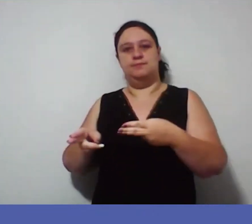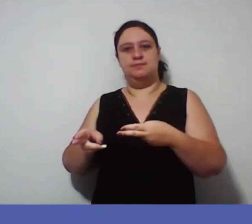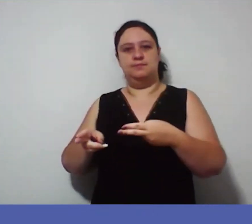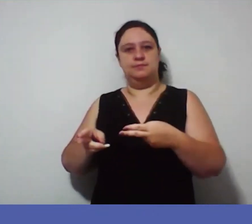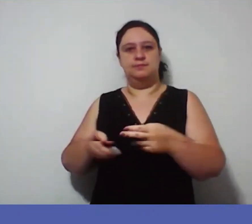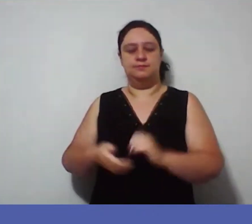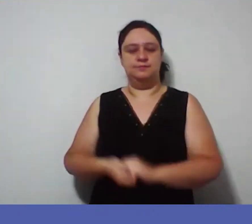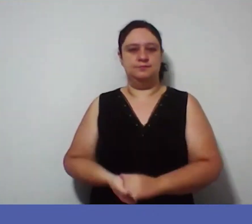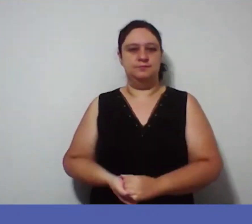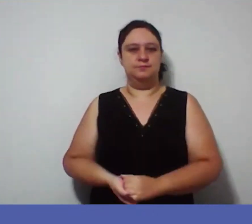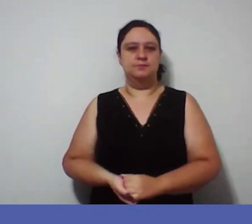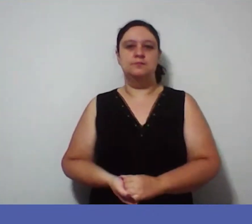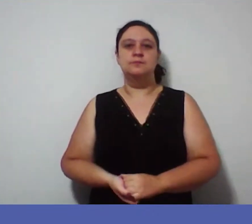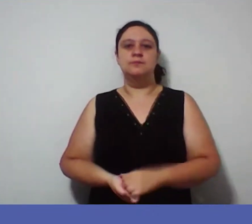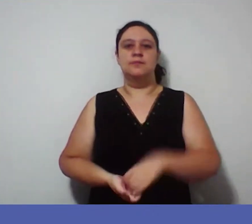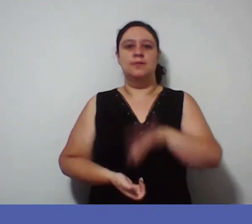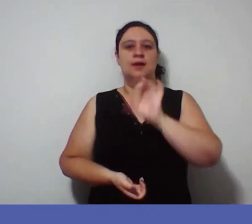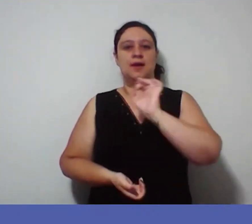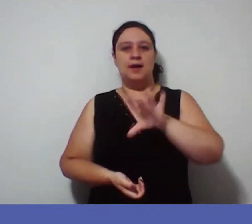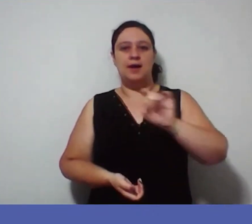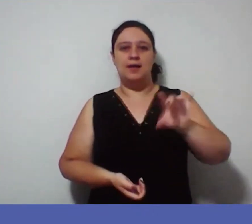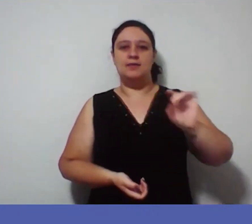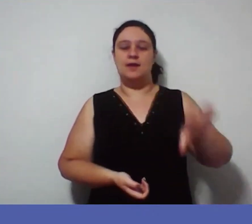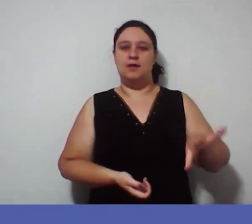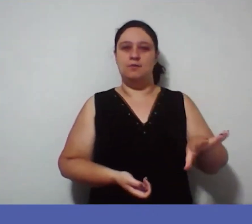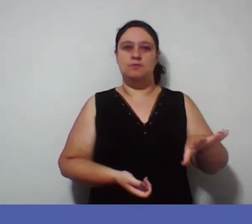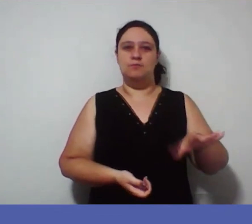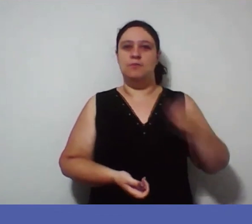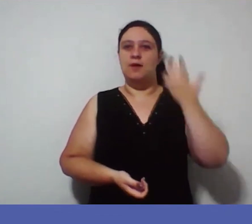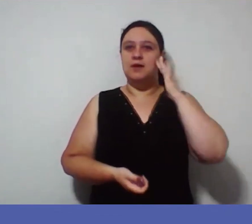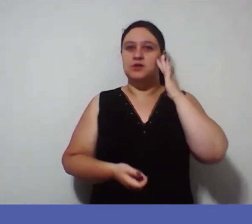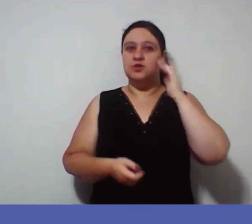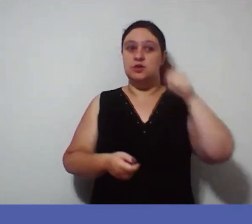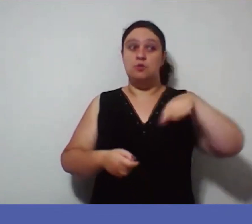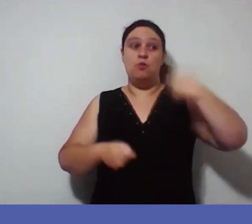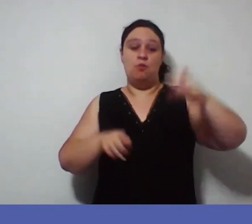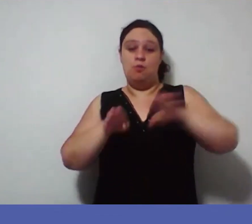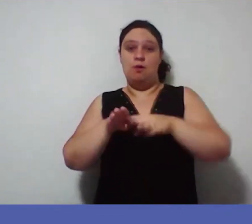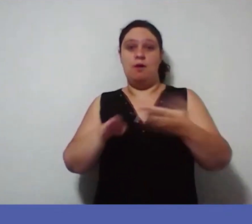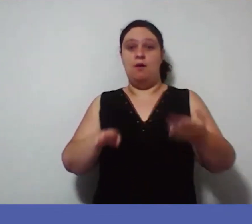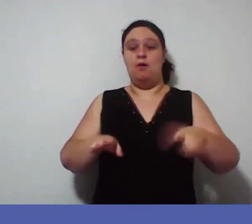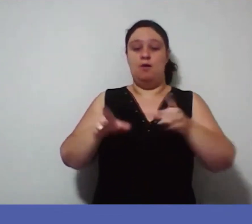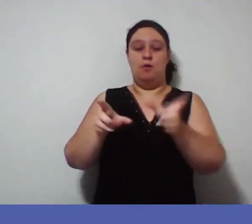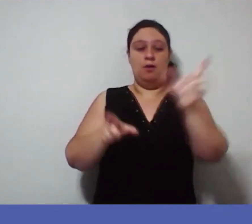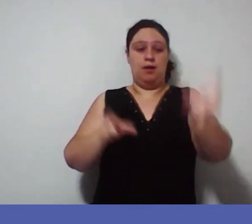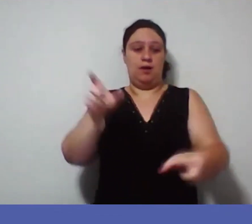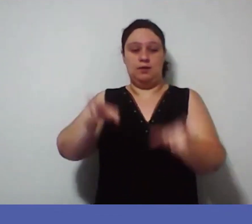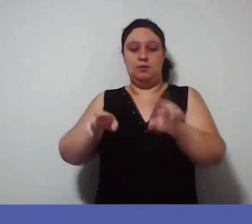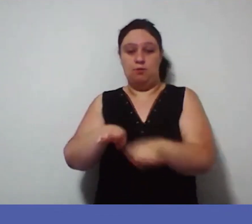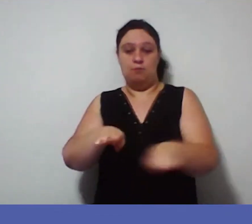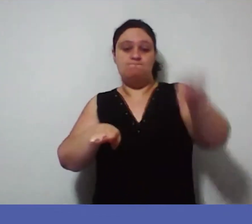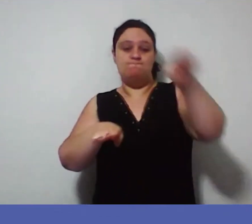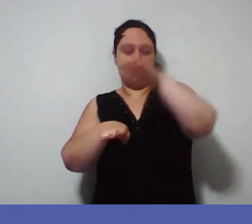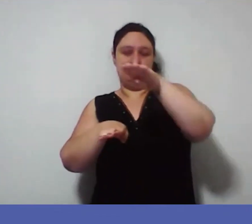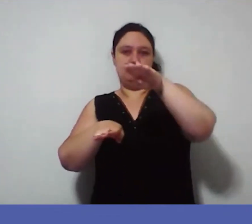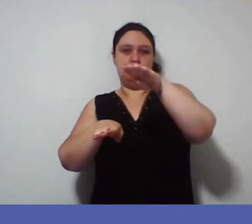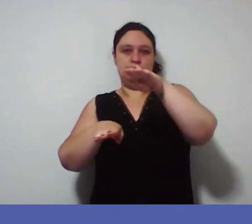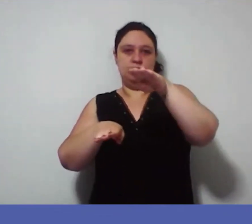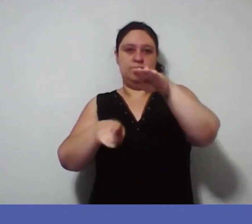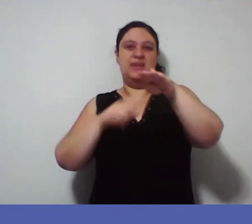e cada um considerando o outro superior a si mesmo, e ninguém considerando o que é